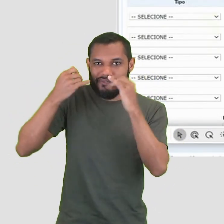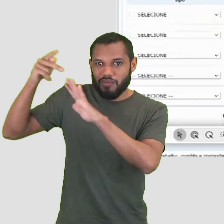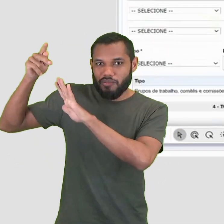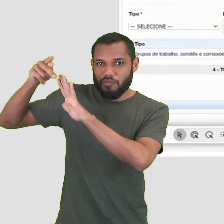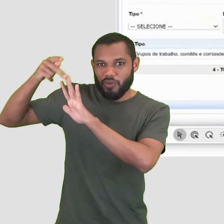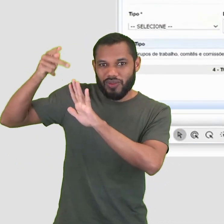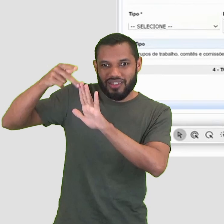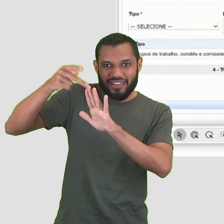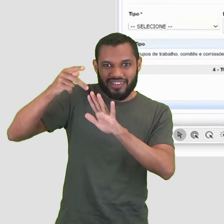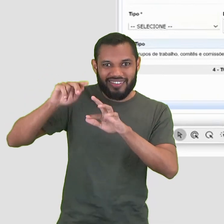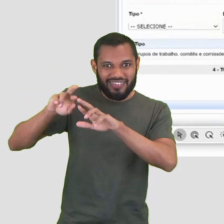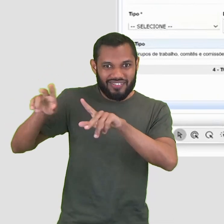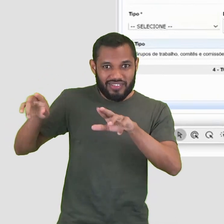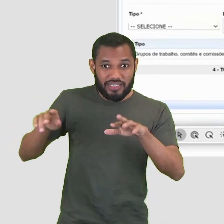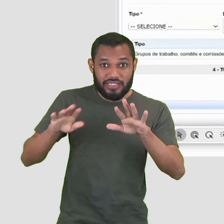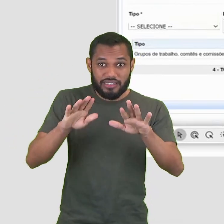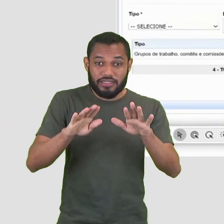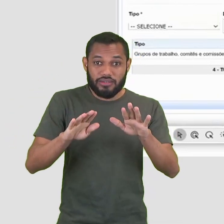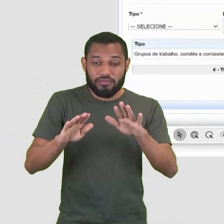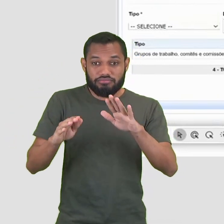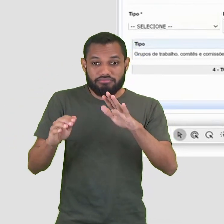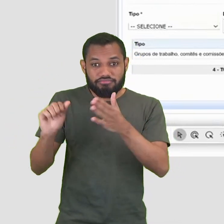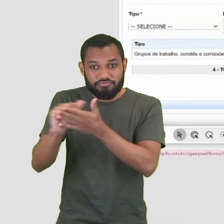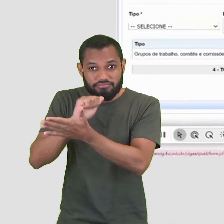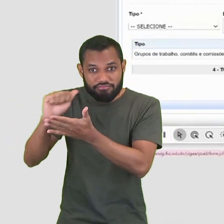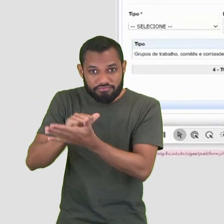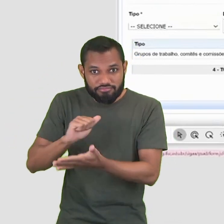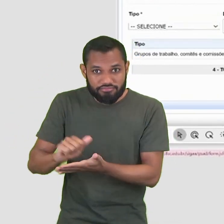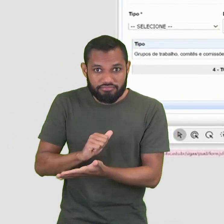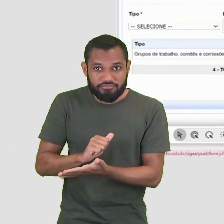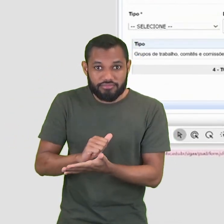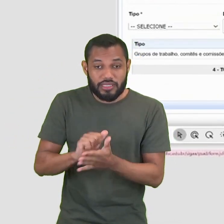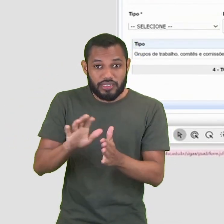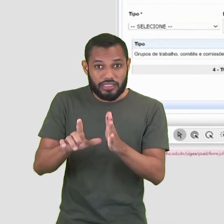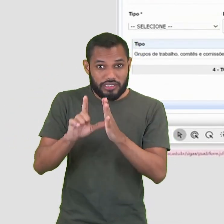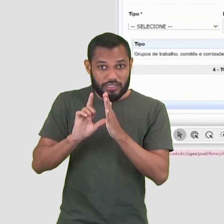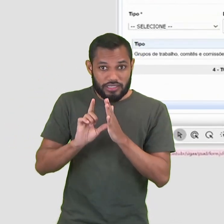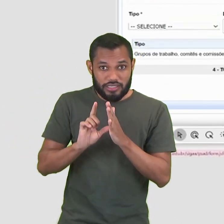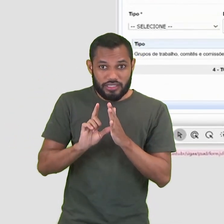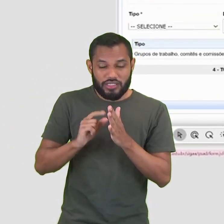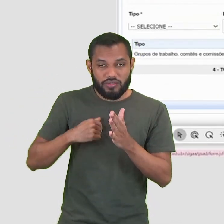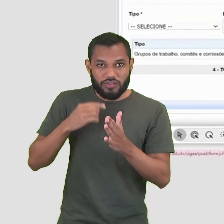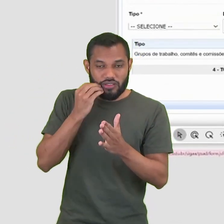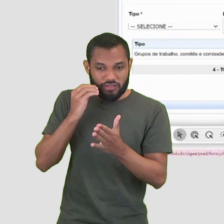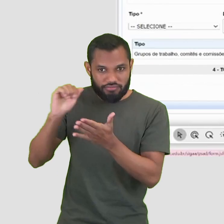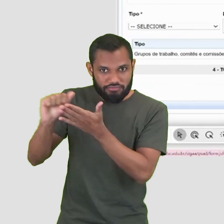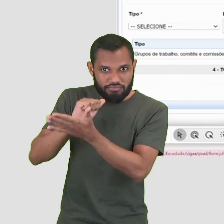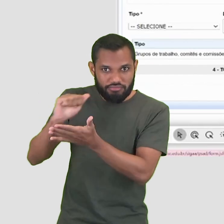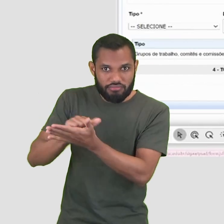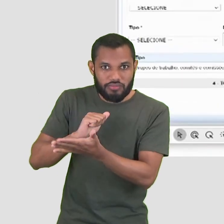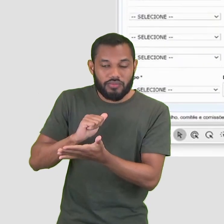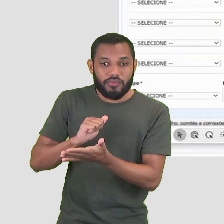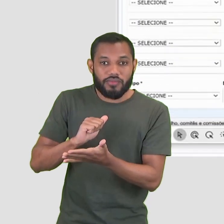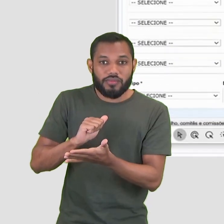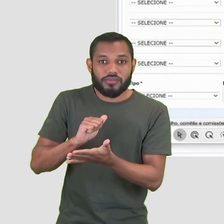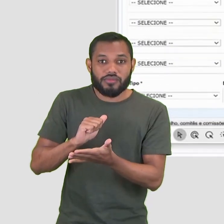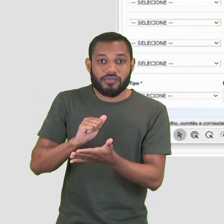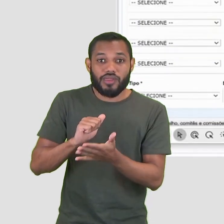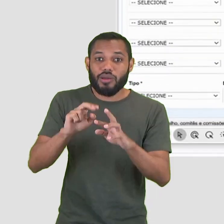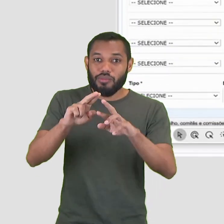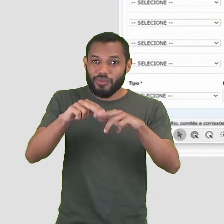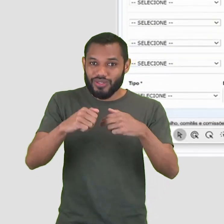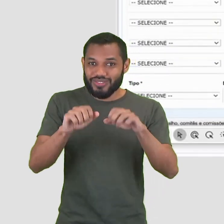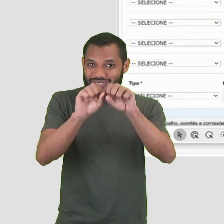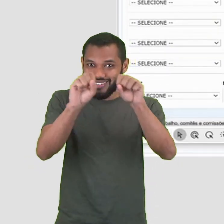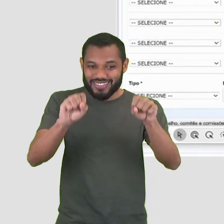tá? Então, antes de excluir, ó, então eu vou colocar aqui, vou remover. Então, por isso que ele entende